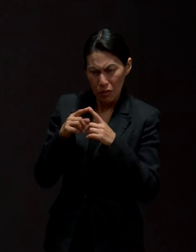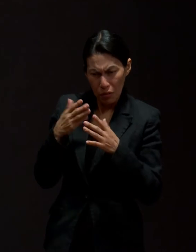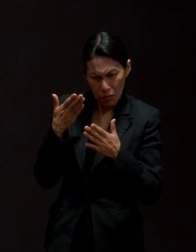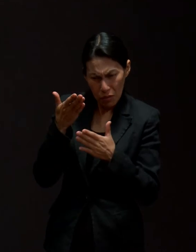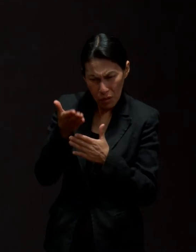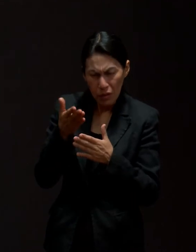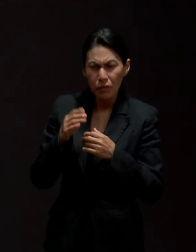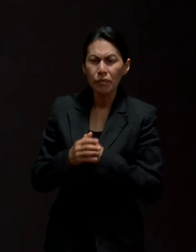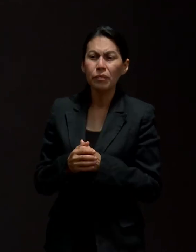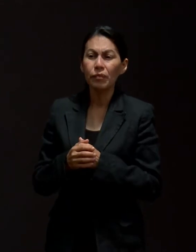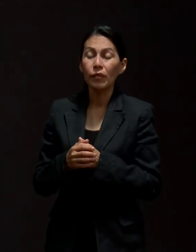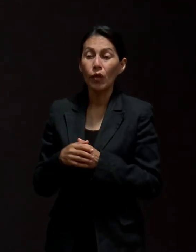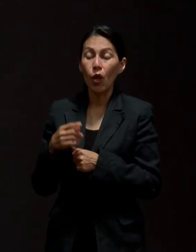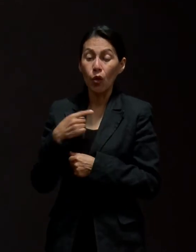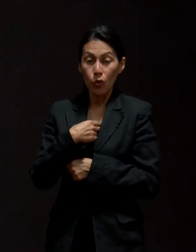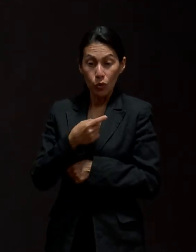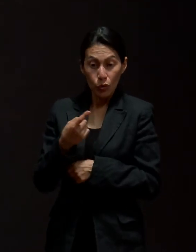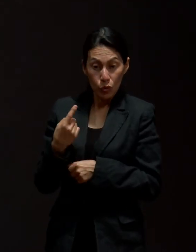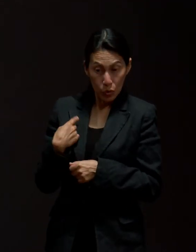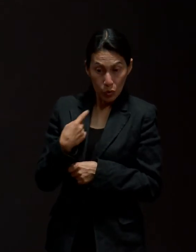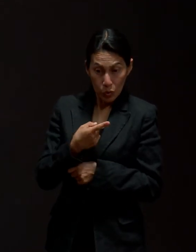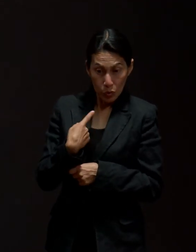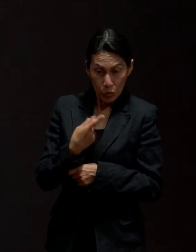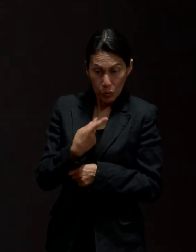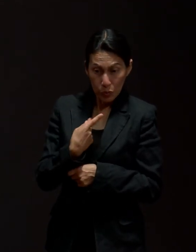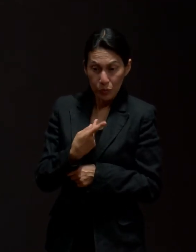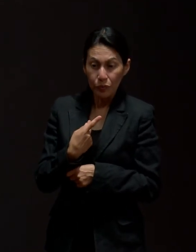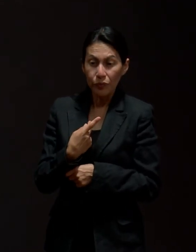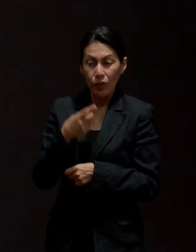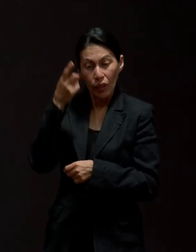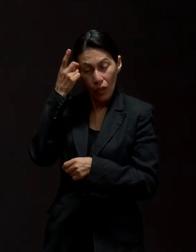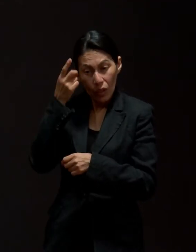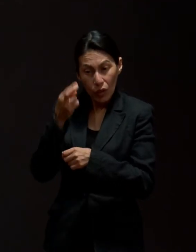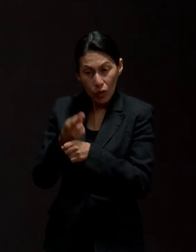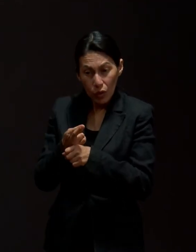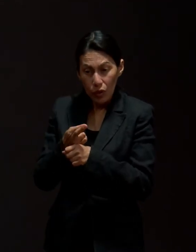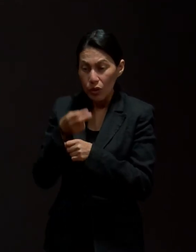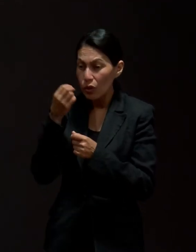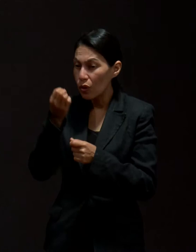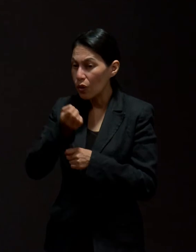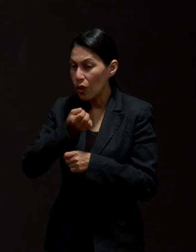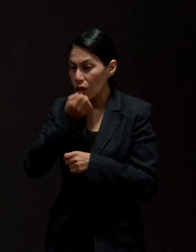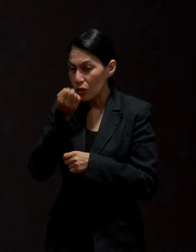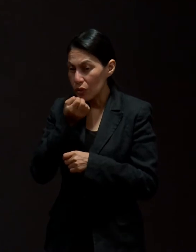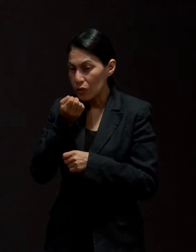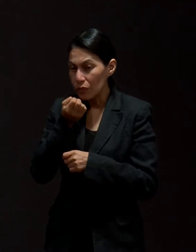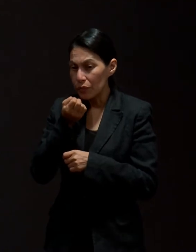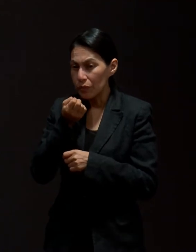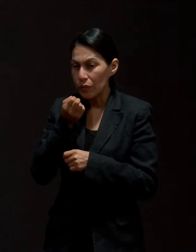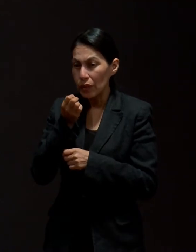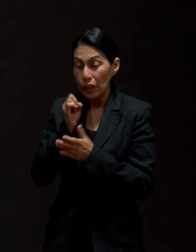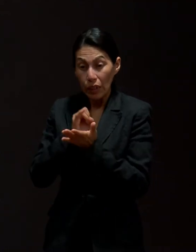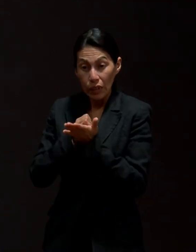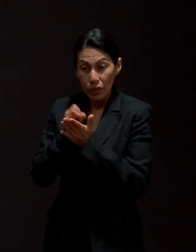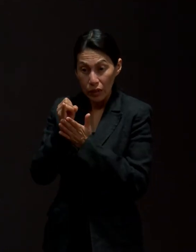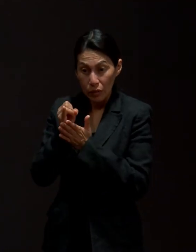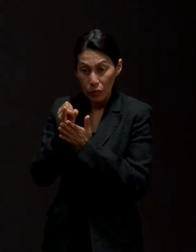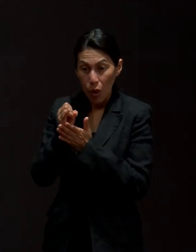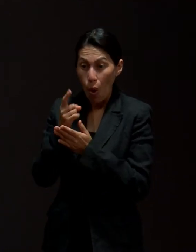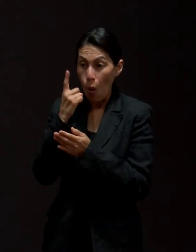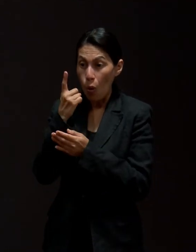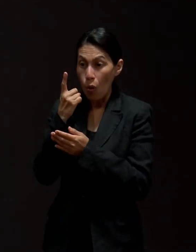que hacíamos ese primer año que fuimos directores de la línea de oración es que todos los